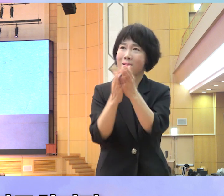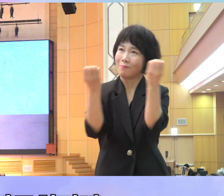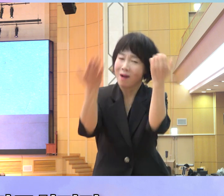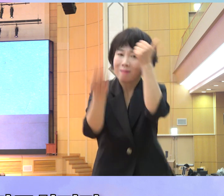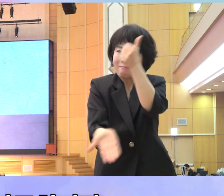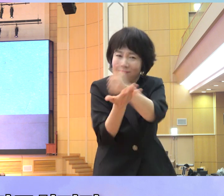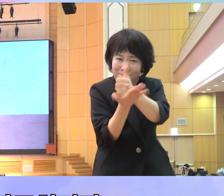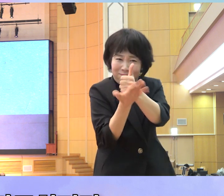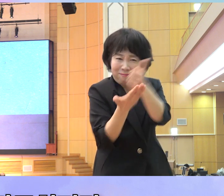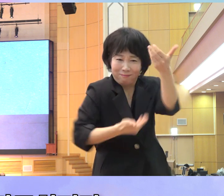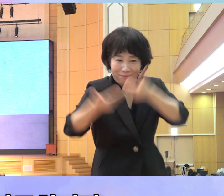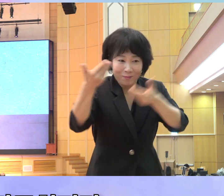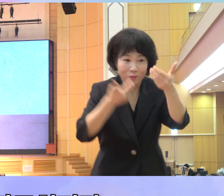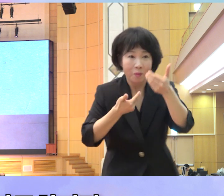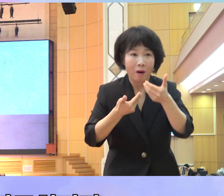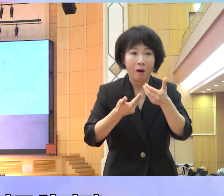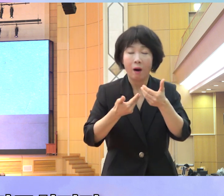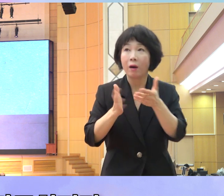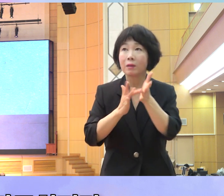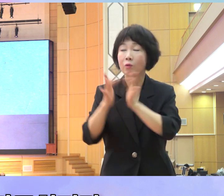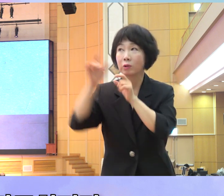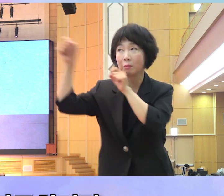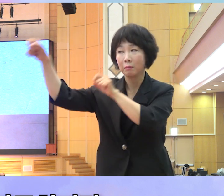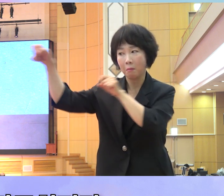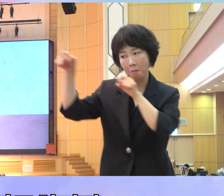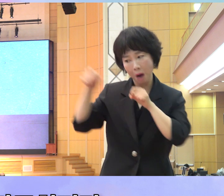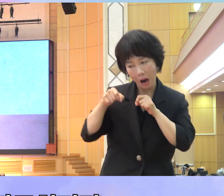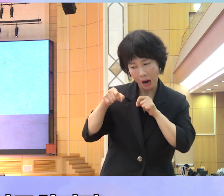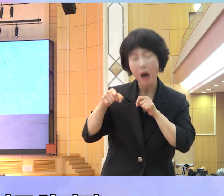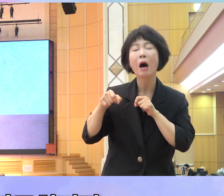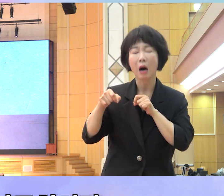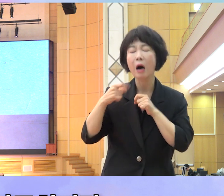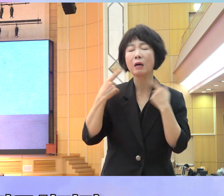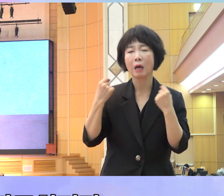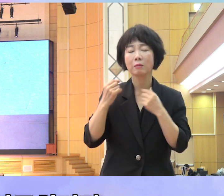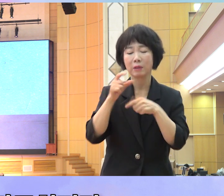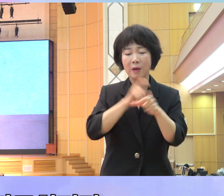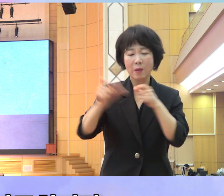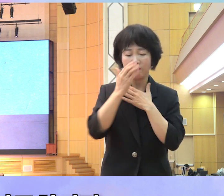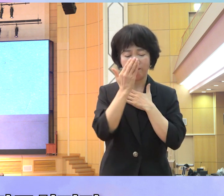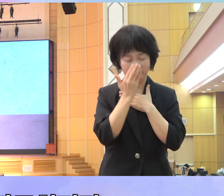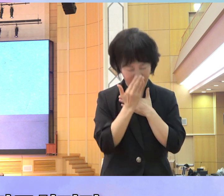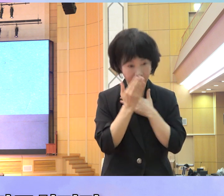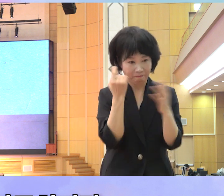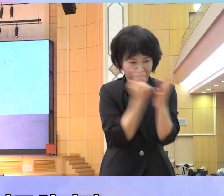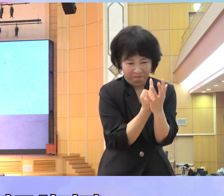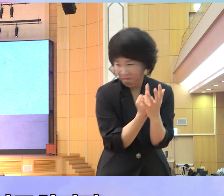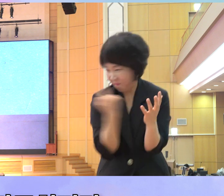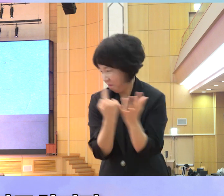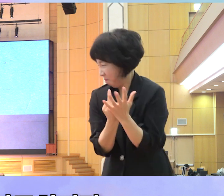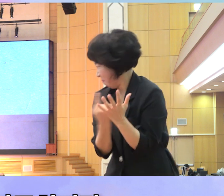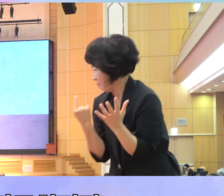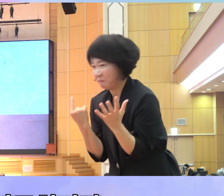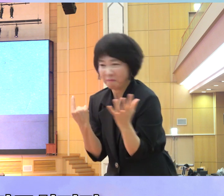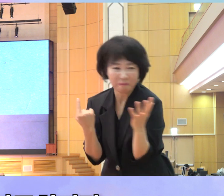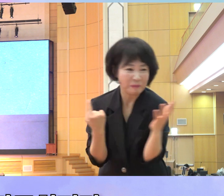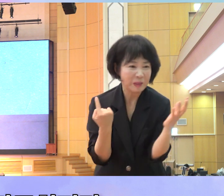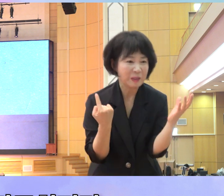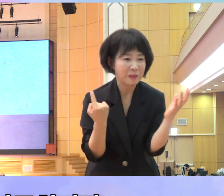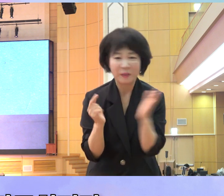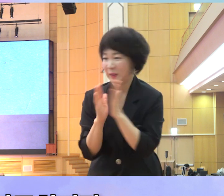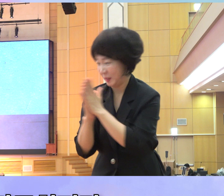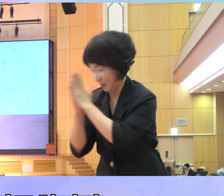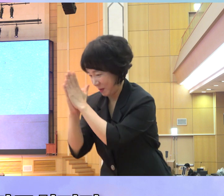저는 뭘 해야 되느냐? 예수님의 이 가르침처럼 그런 말을 들었을 때 바로 저는 막 어디 골방에 숨어 들어가서